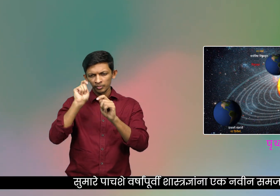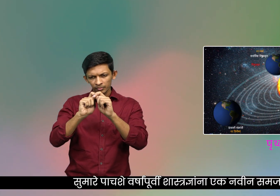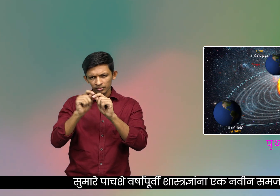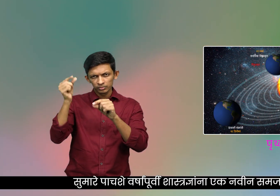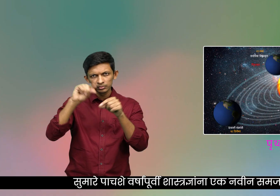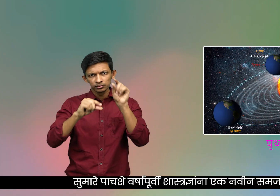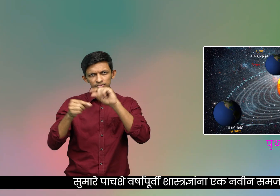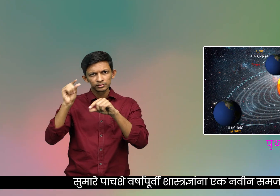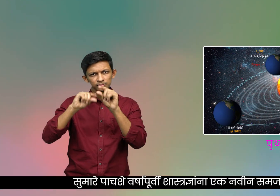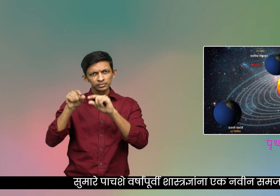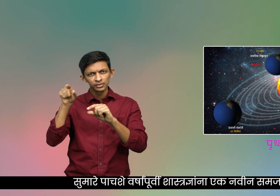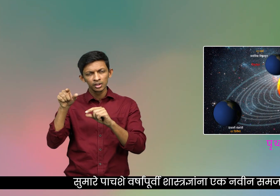नवीन समज सुचली.